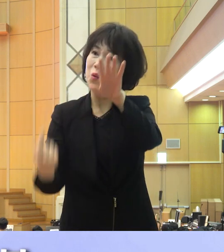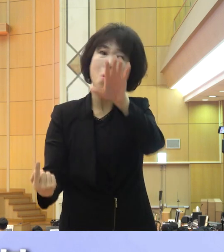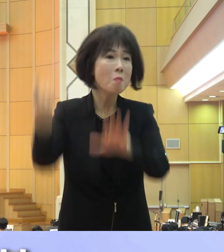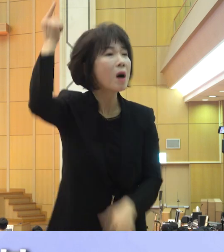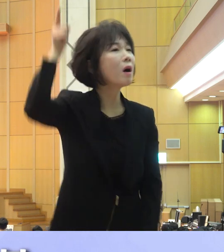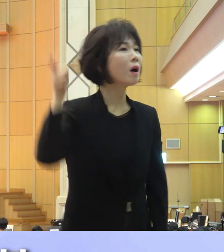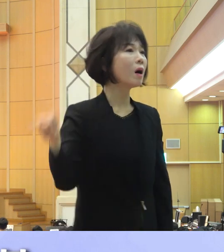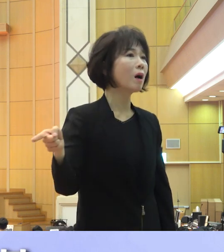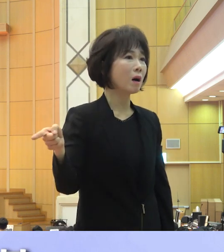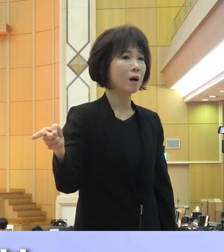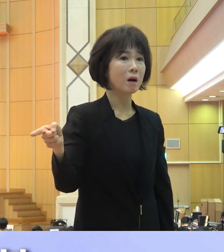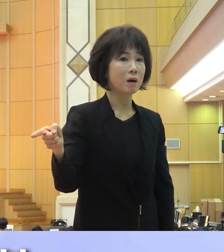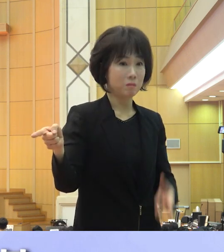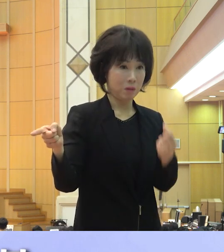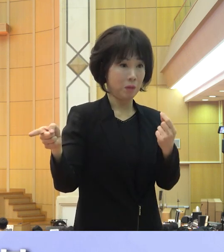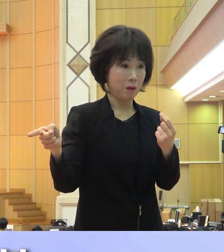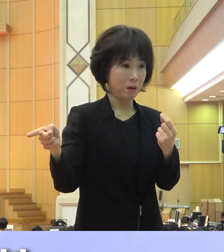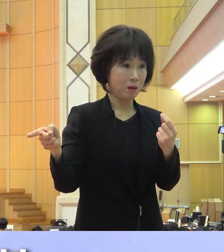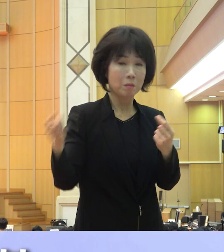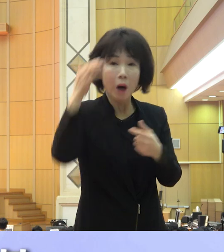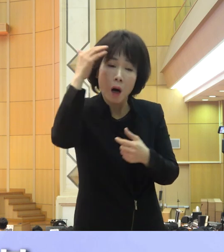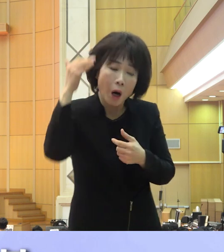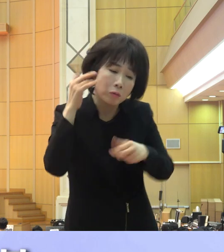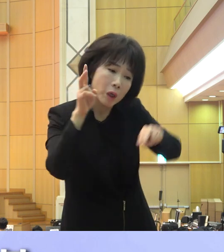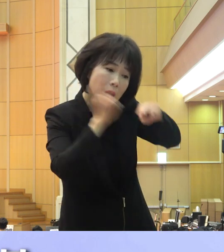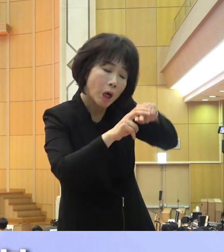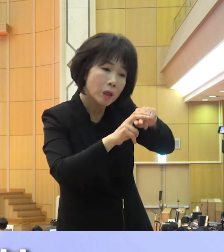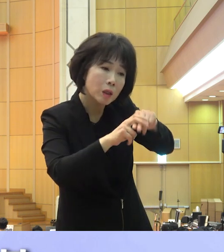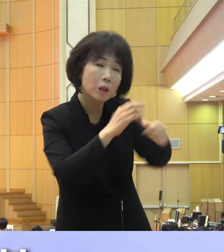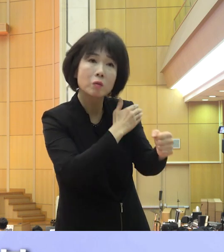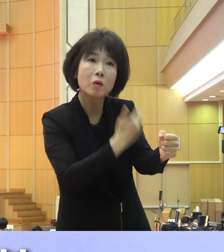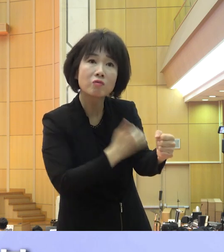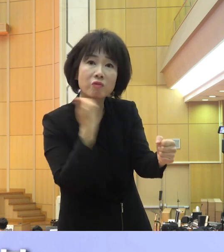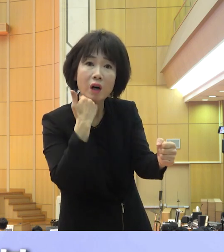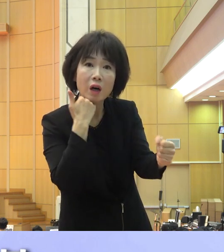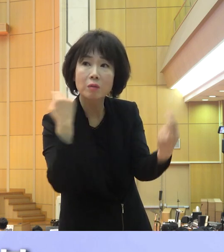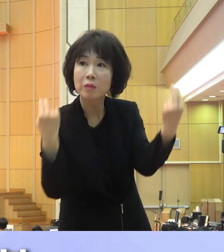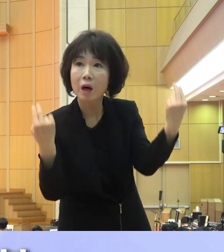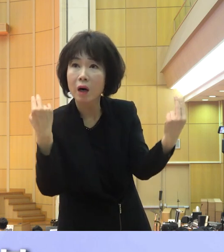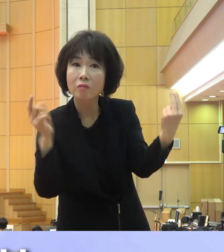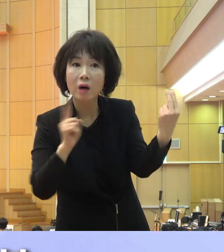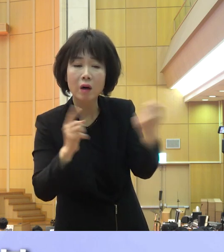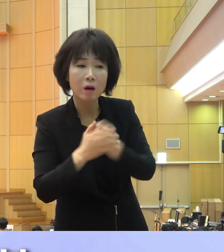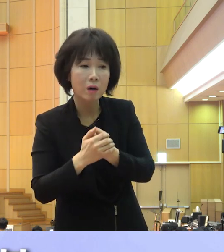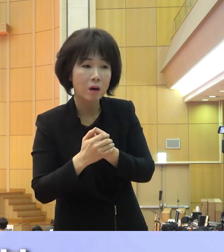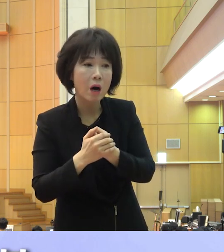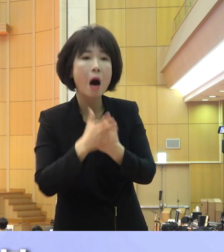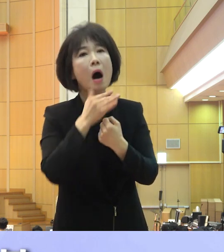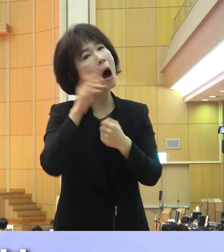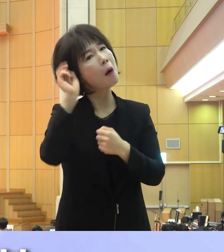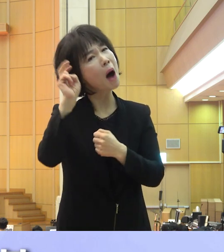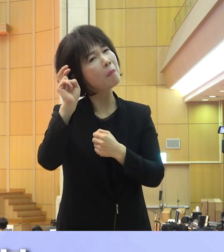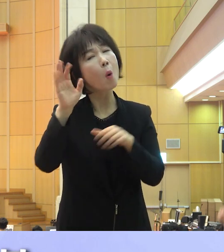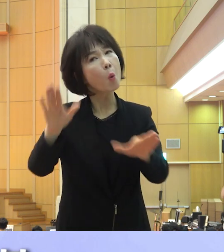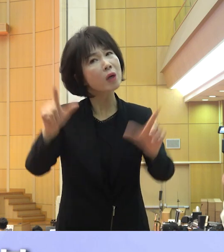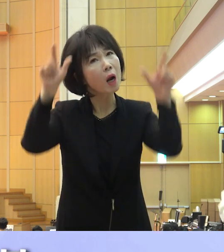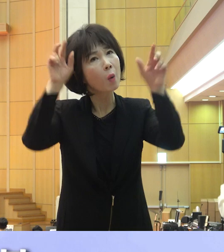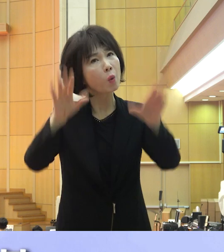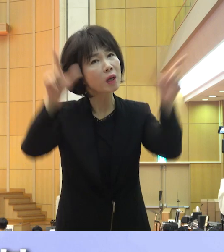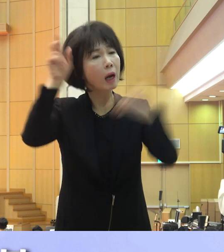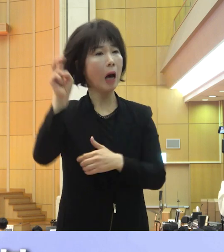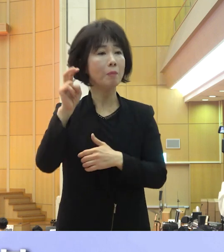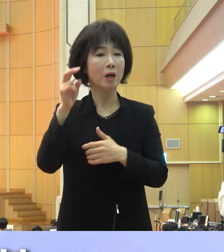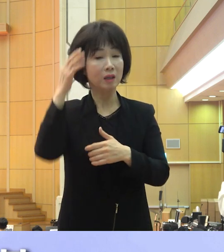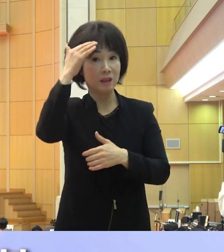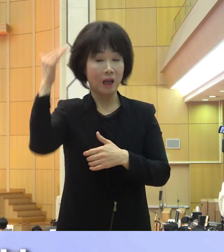가장 흡사한 비슷한 직위가 소위 말하면 국회의원 같은